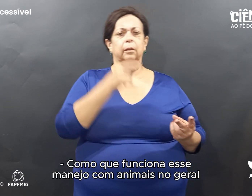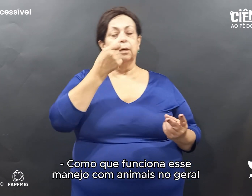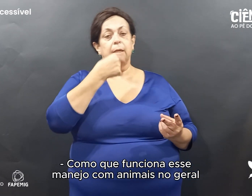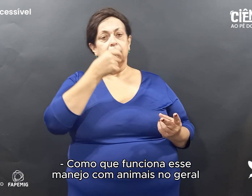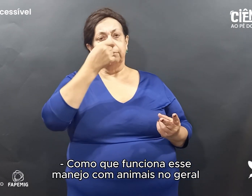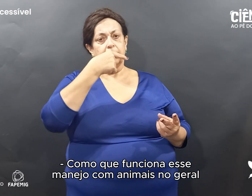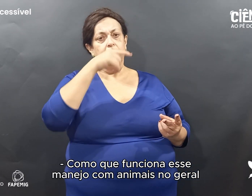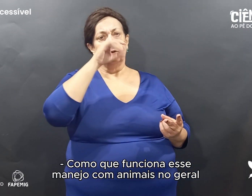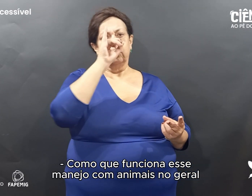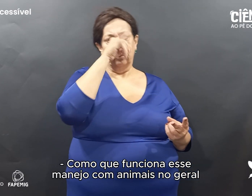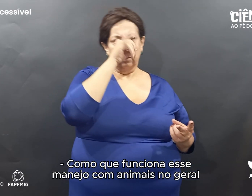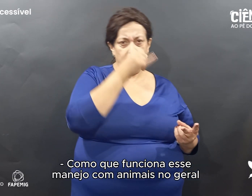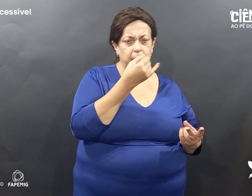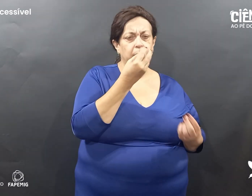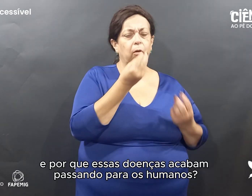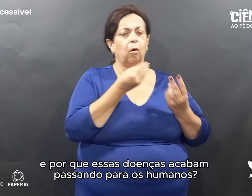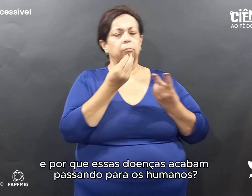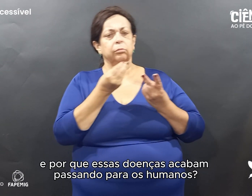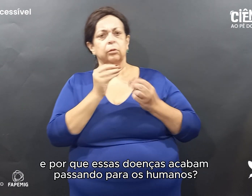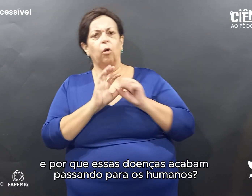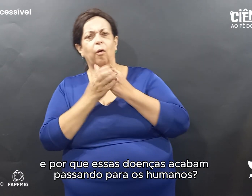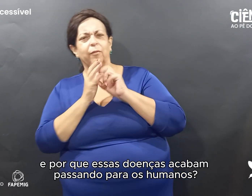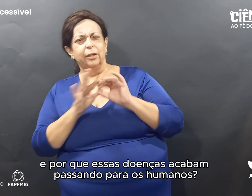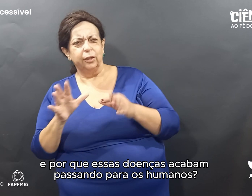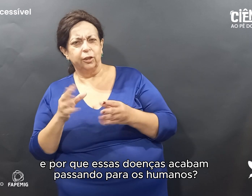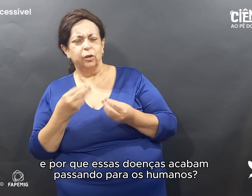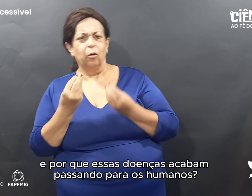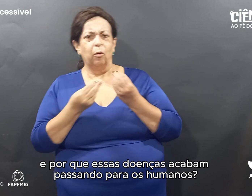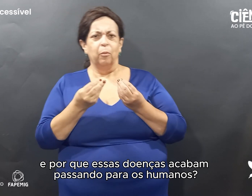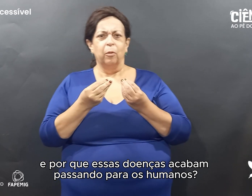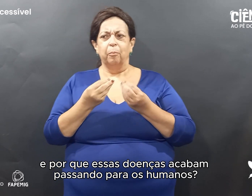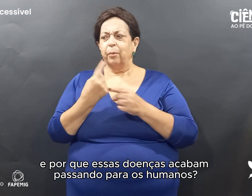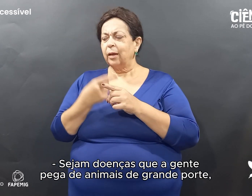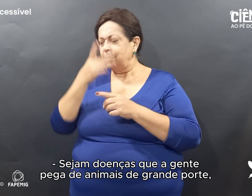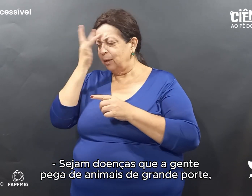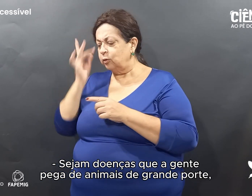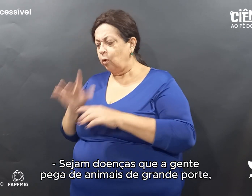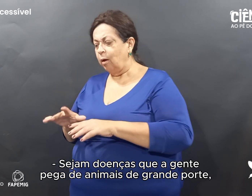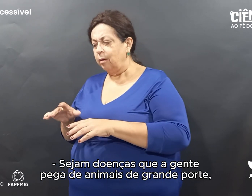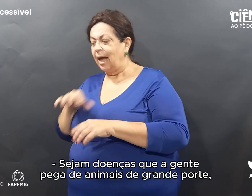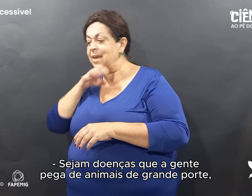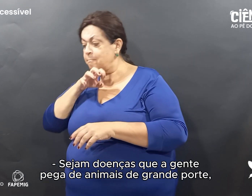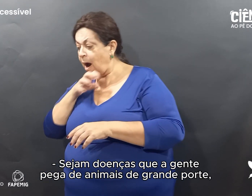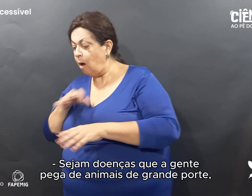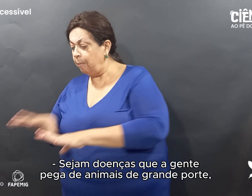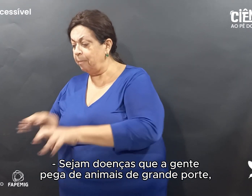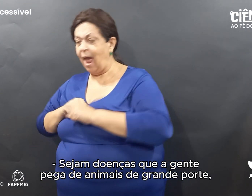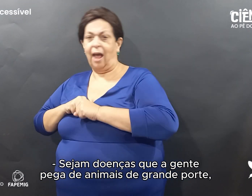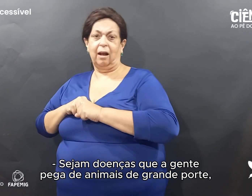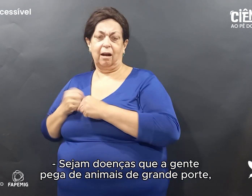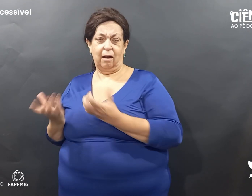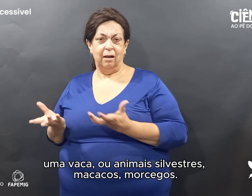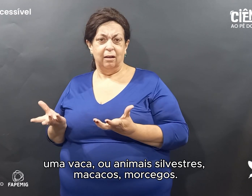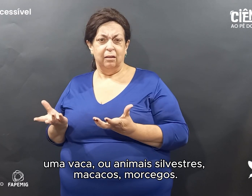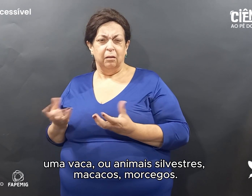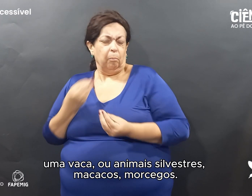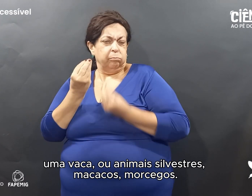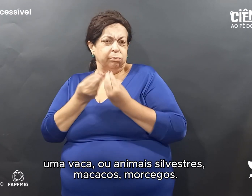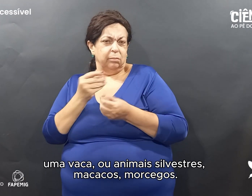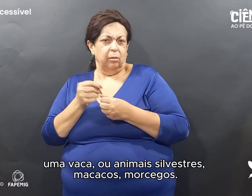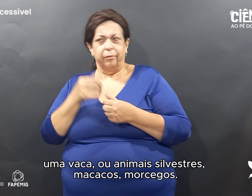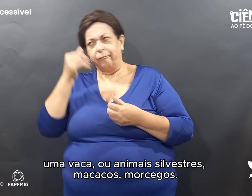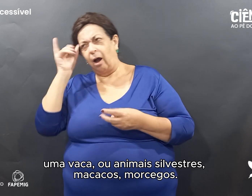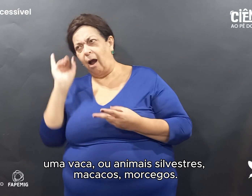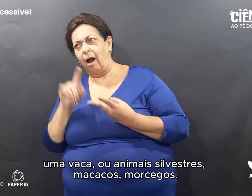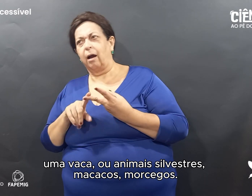funciona esse manejo com animais no geral? E por que essas doenças acabam passando para os humanos? Sejam doenças que a gente pega de animais de grande porte, uma vaca,